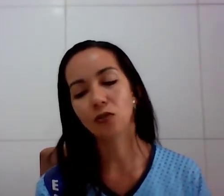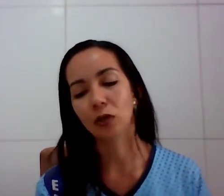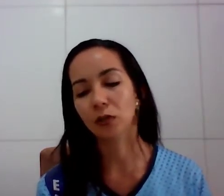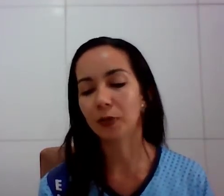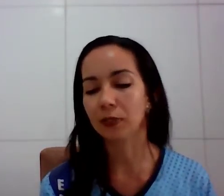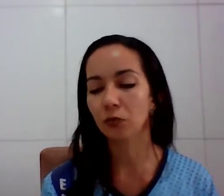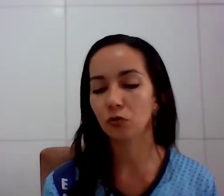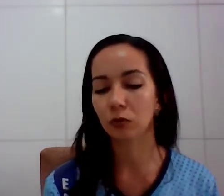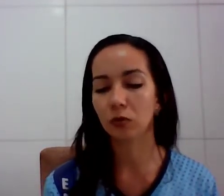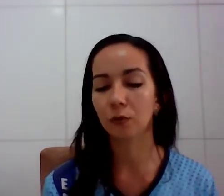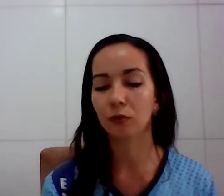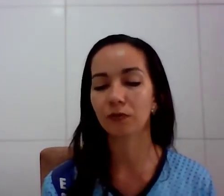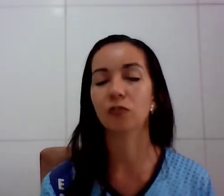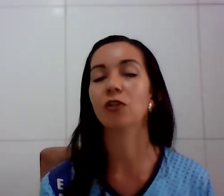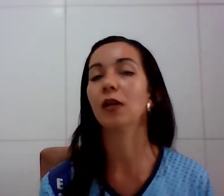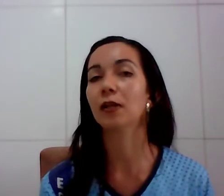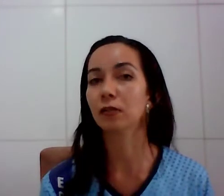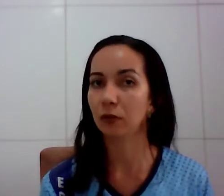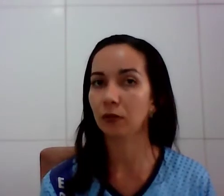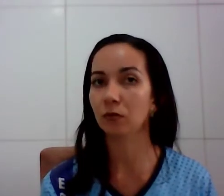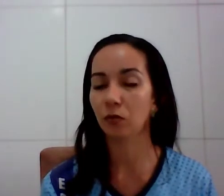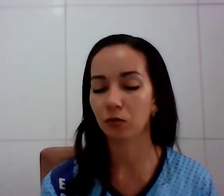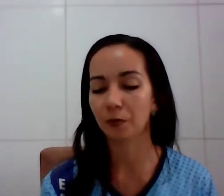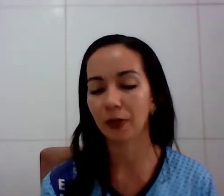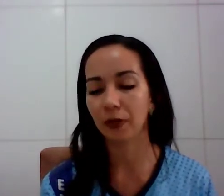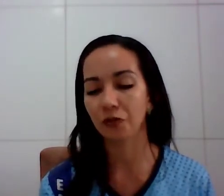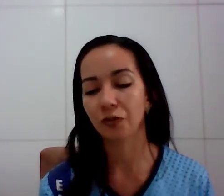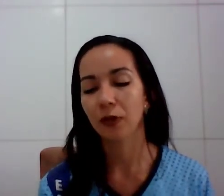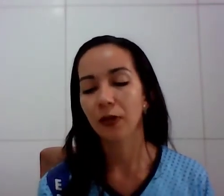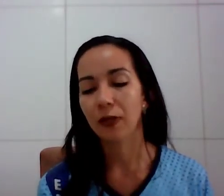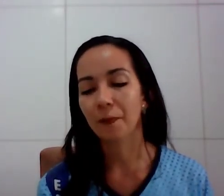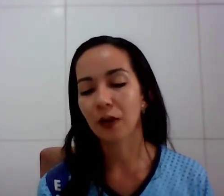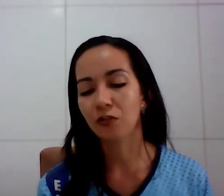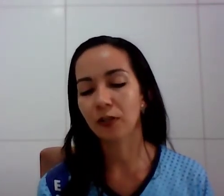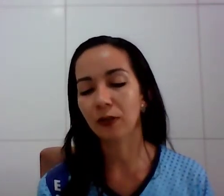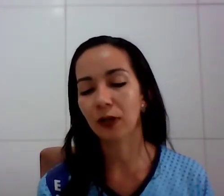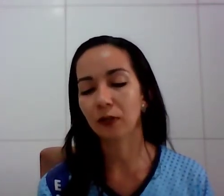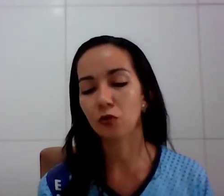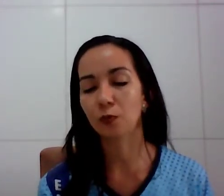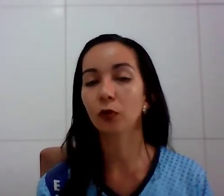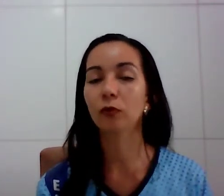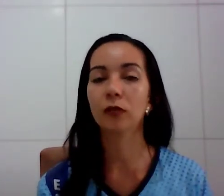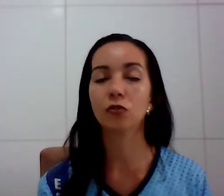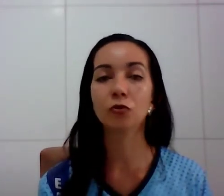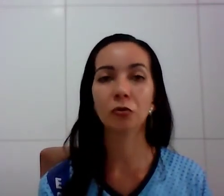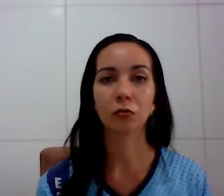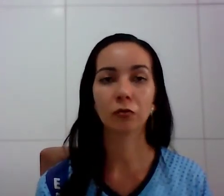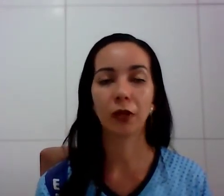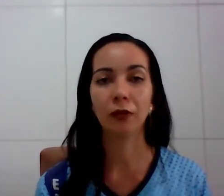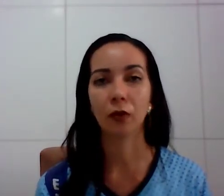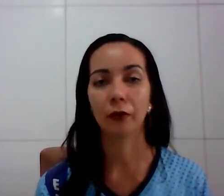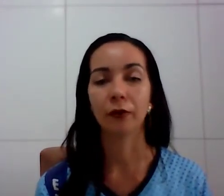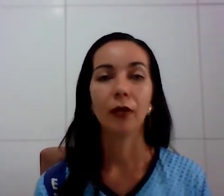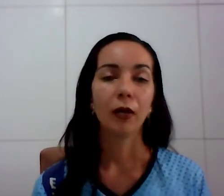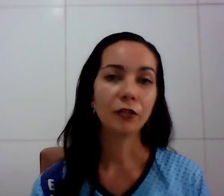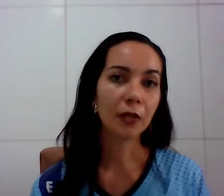história do Brasil nos conta sobre os fatos relacionados ao nosso país e a partir da entrada dos portugueses no nosso território.